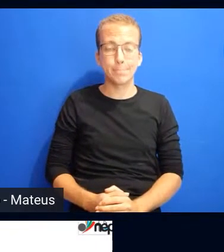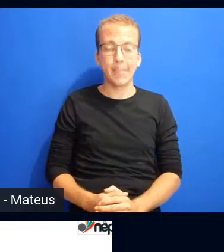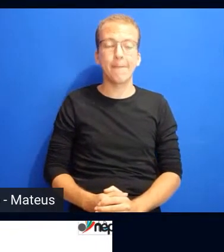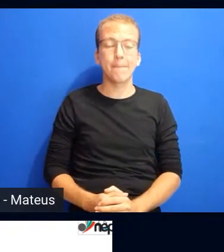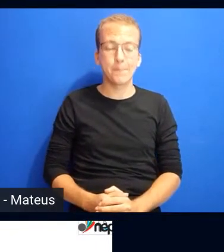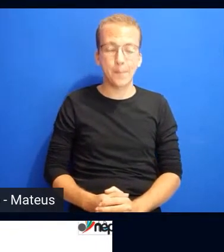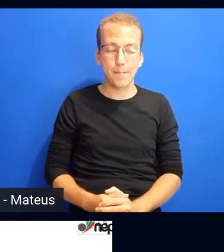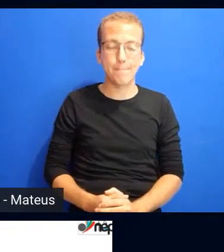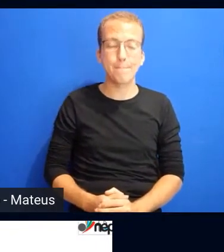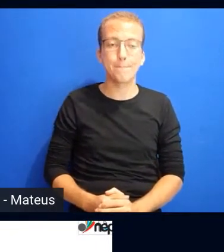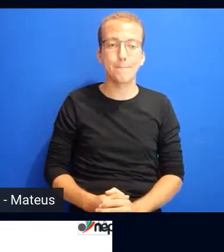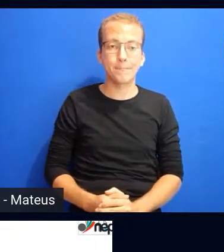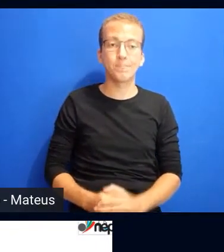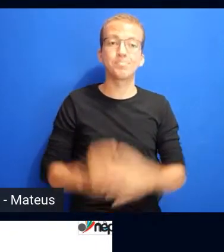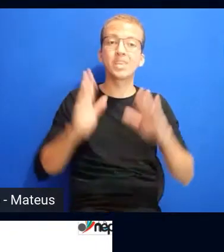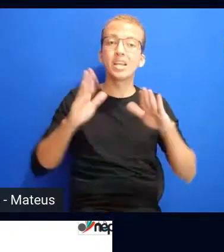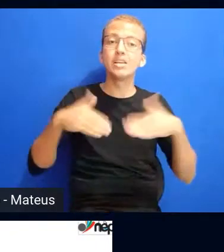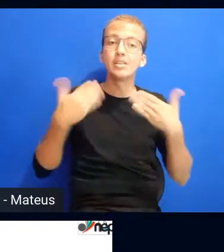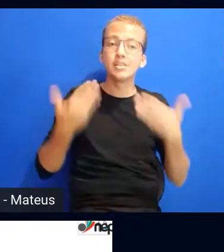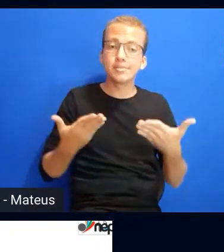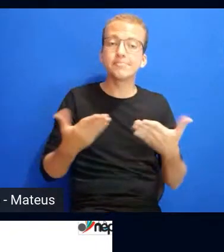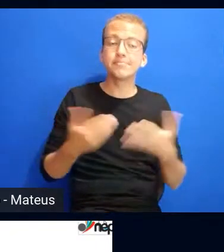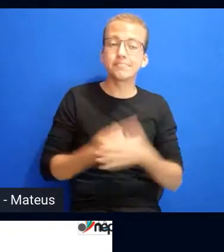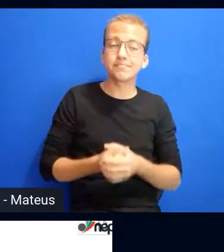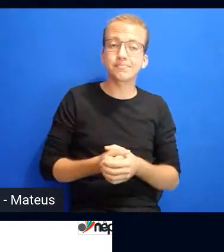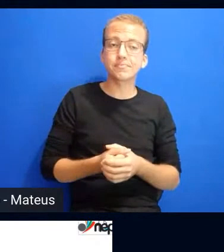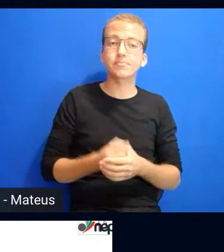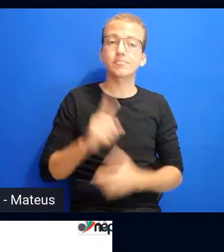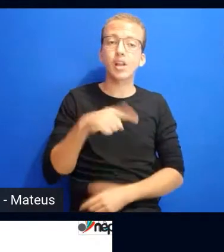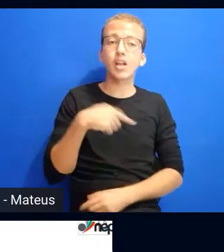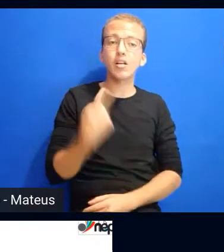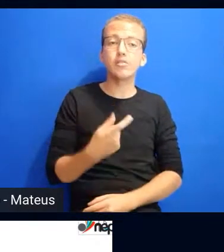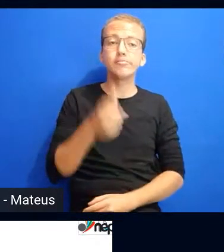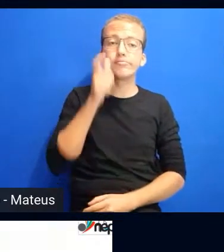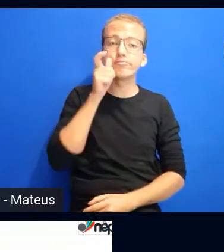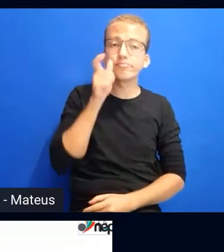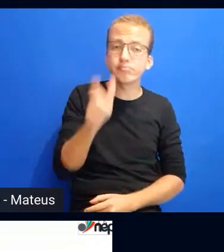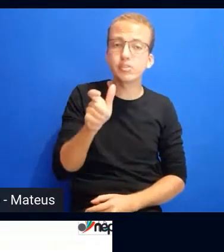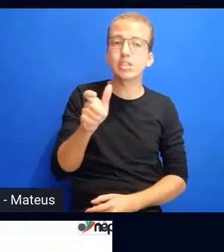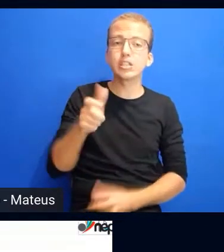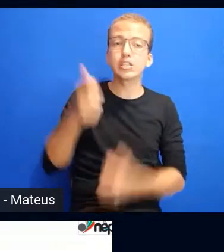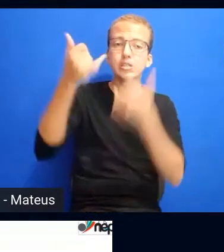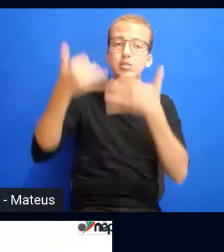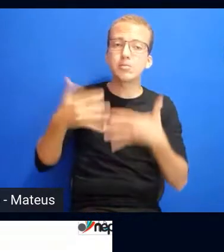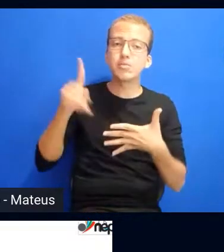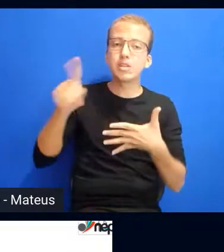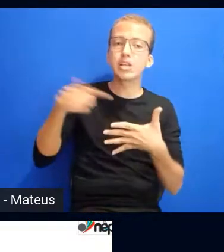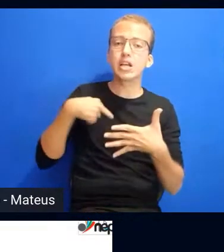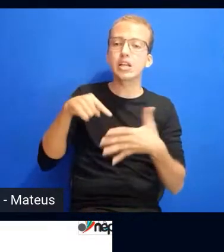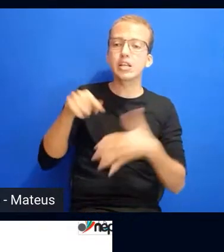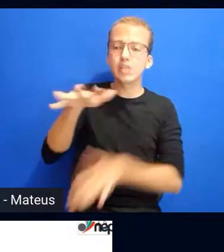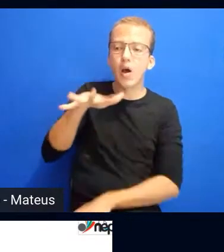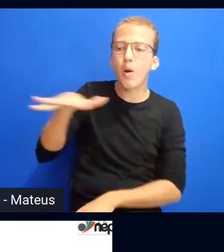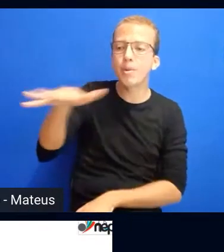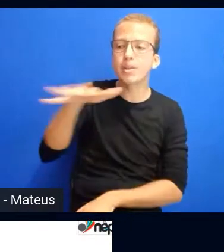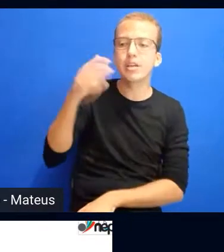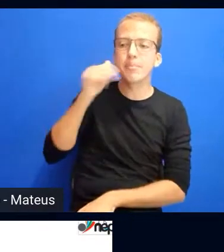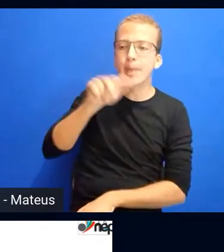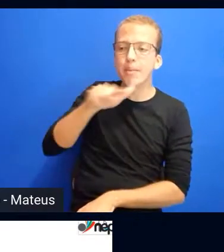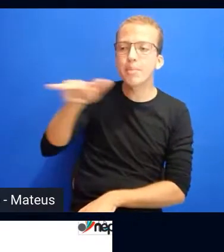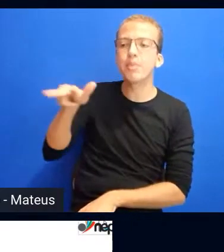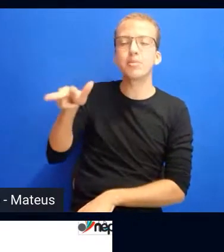Então, o fato eh e o interesse, né, de relatar essa pesquisa e partilhar com cada um de vocês